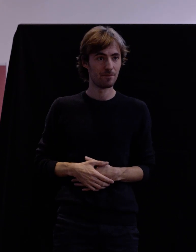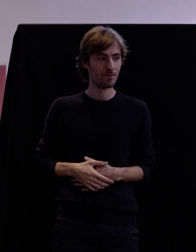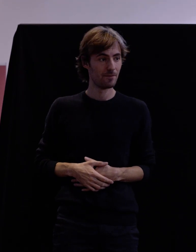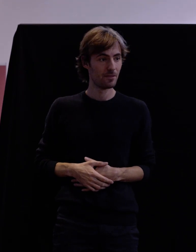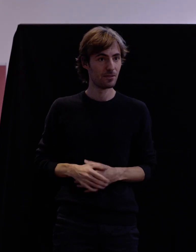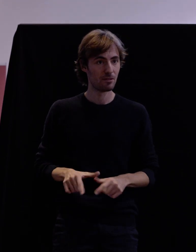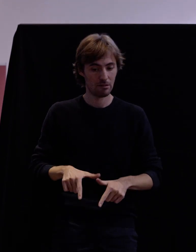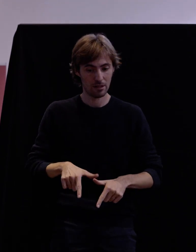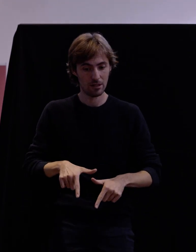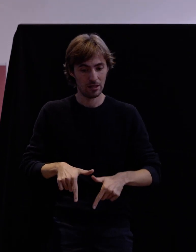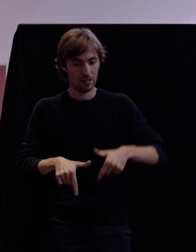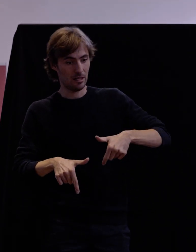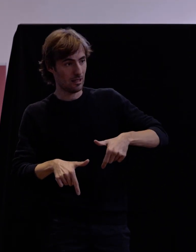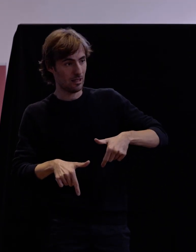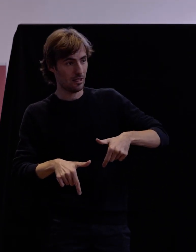une jambe.